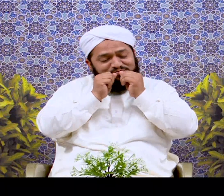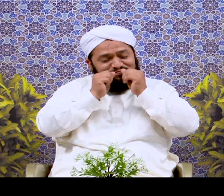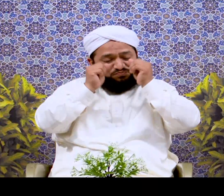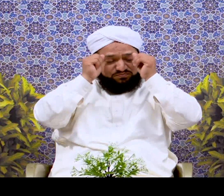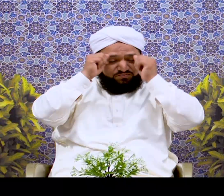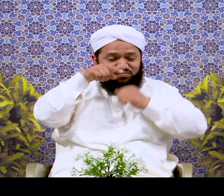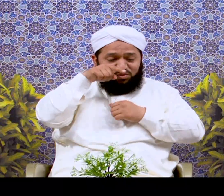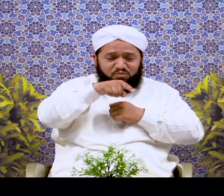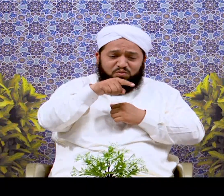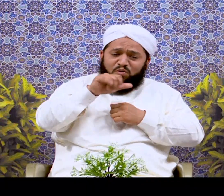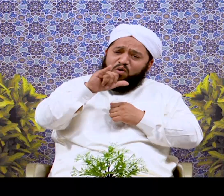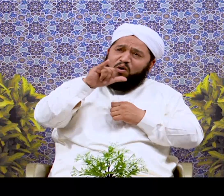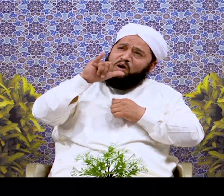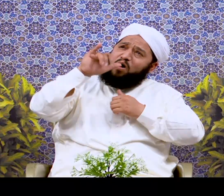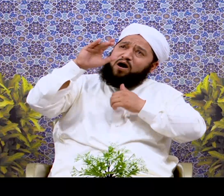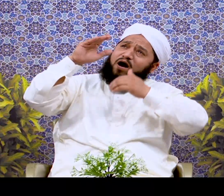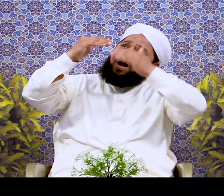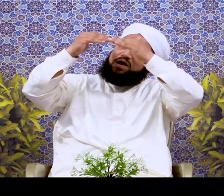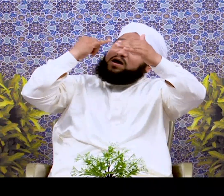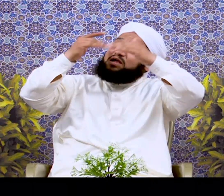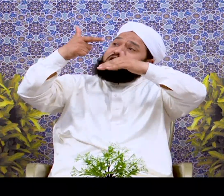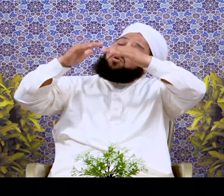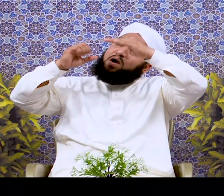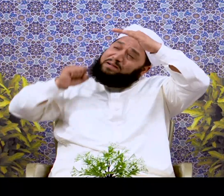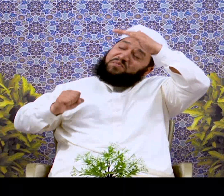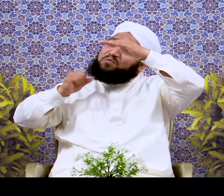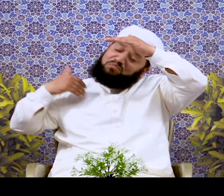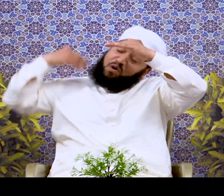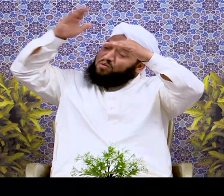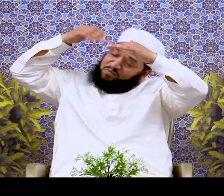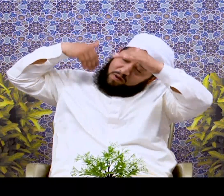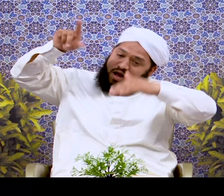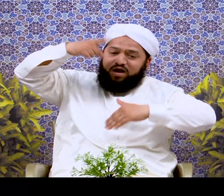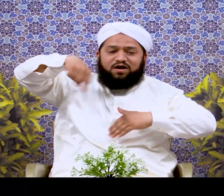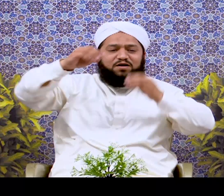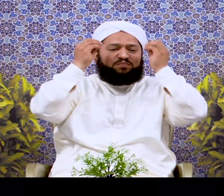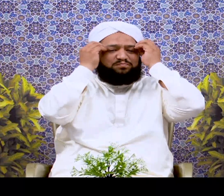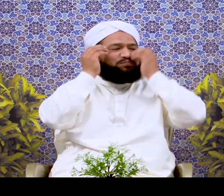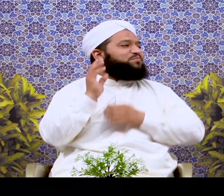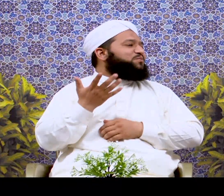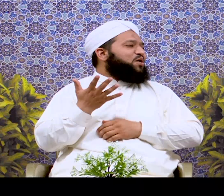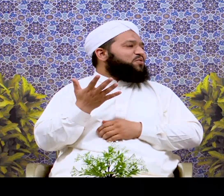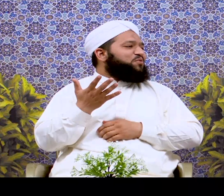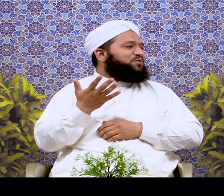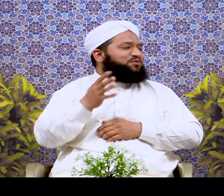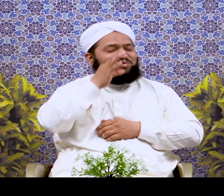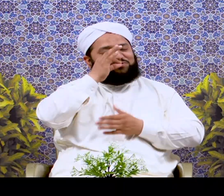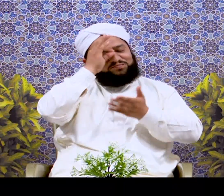اللہ علیہ وآلہ وصحبہ وسلم عرش سے آگے کہاں تک تشریف لے کر گئے اس سے بھی کوئی واقف نہیں۔